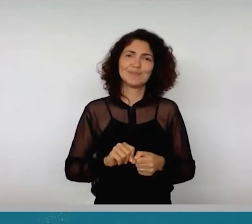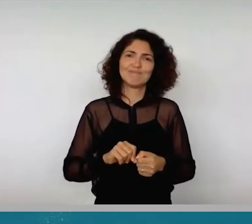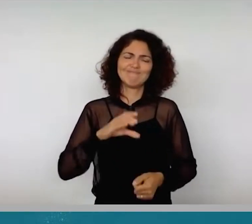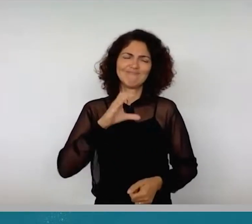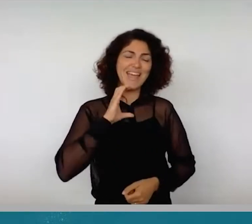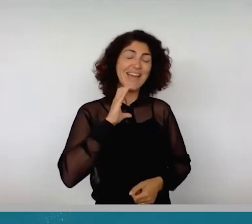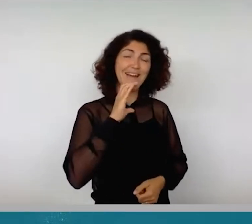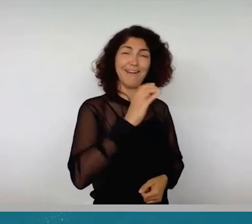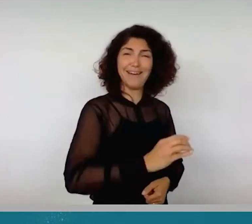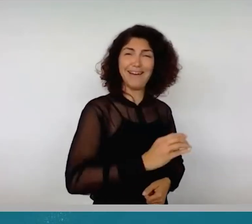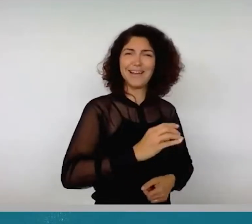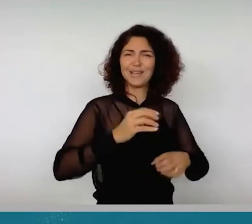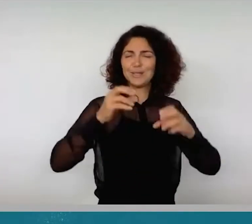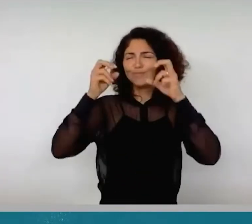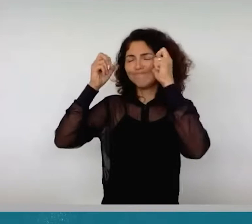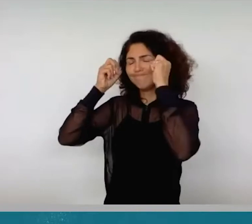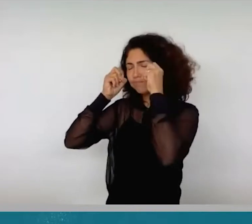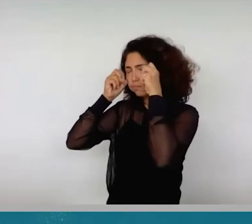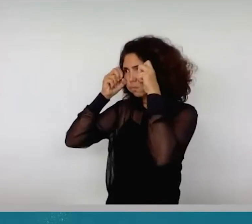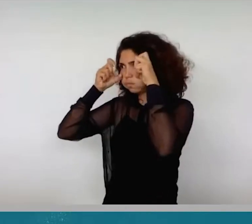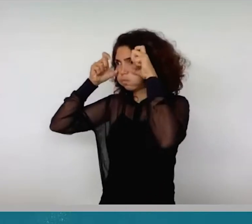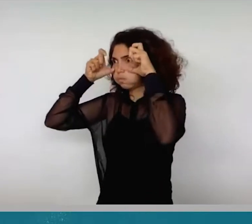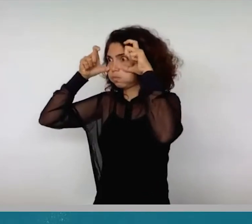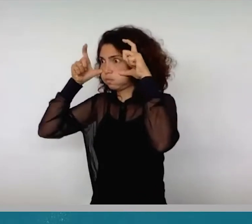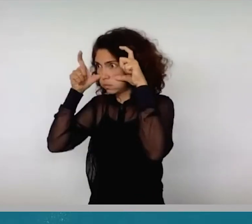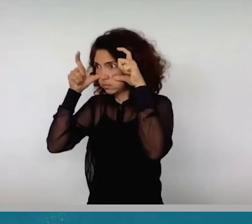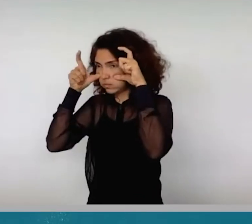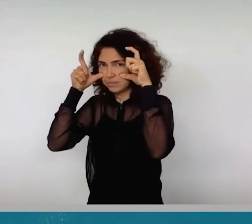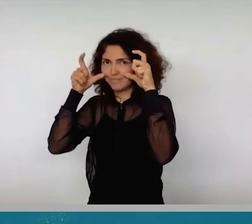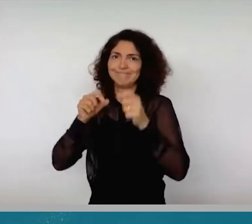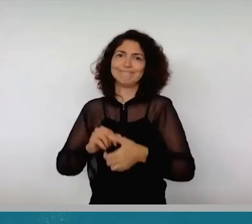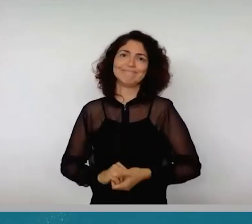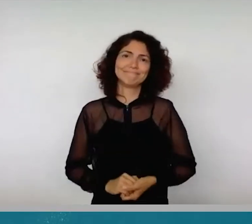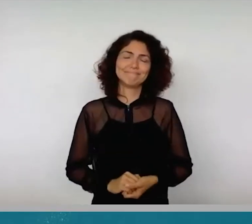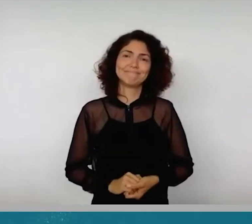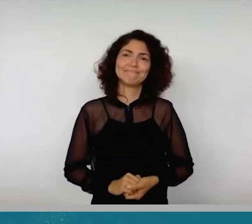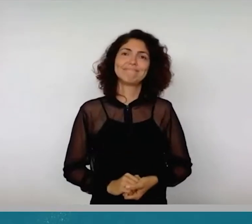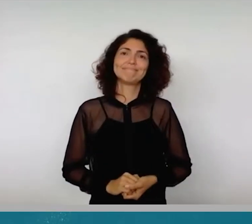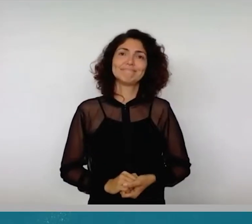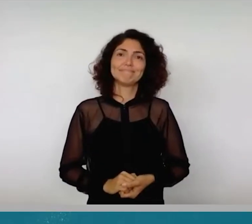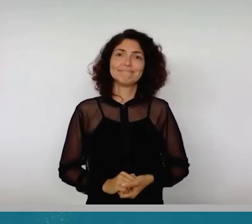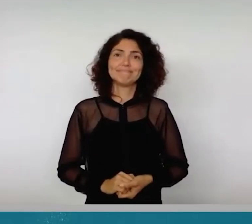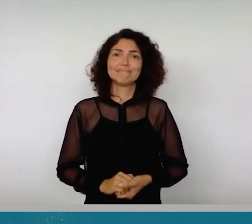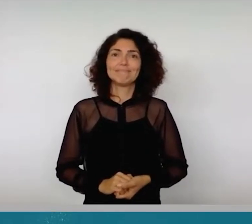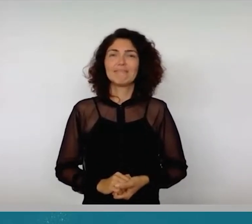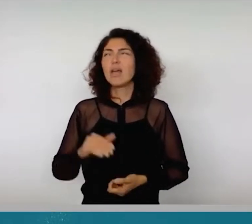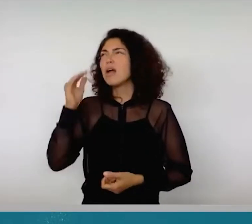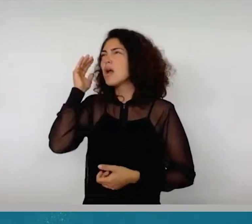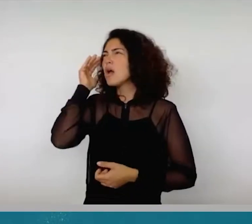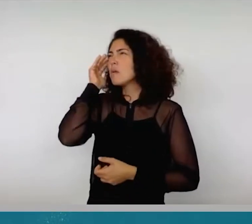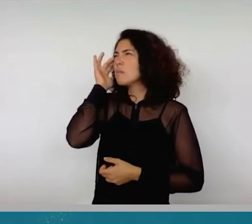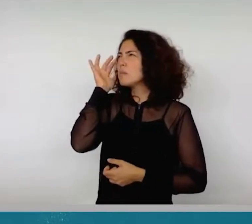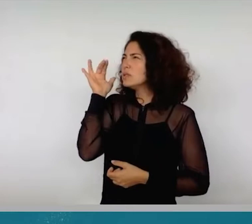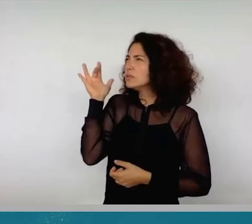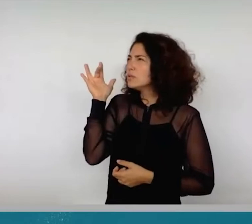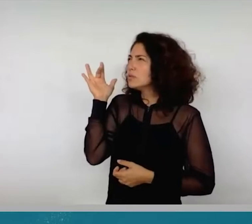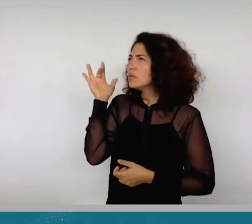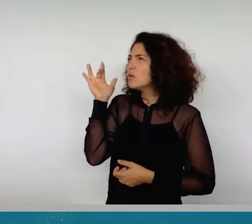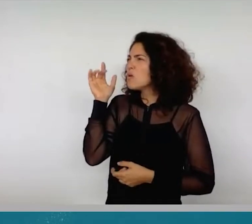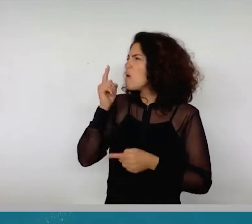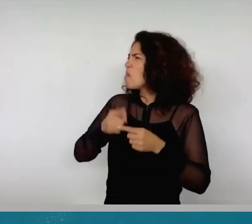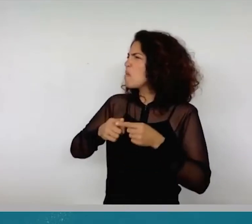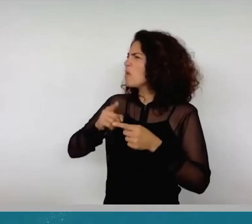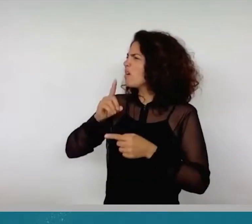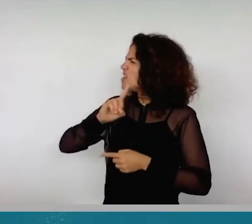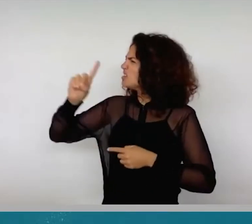A cobiça é que, por que Deus favoreceu-se com relação ao meu irmão e não se favoreceu